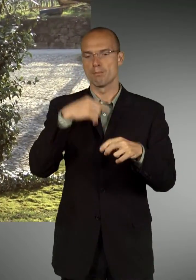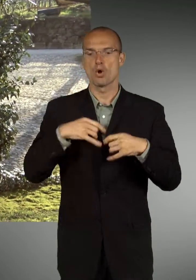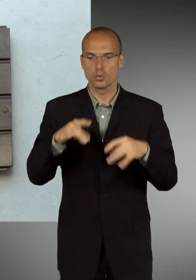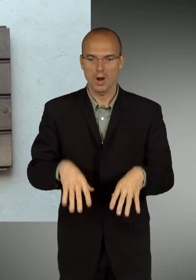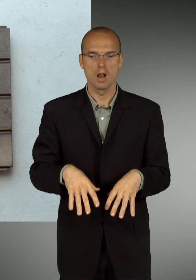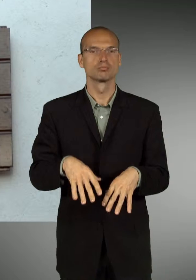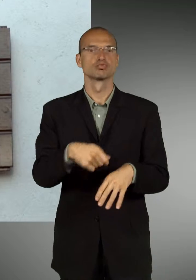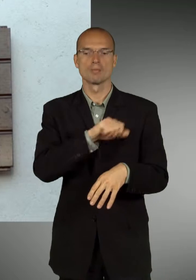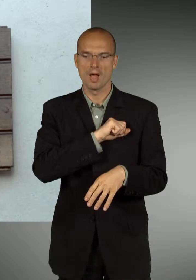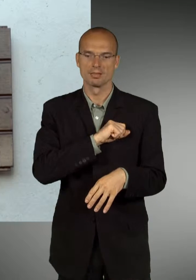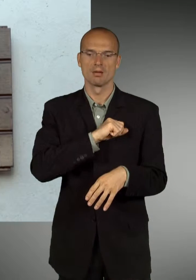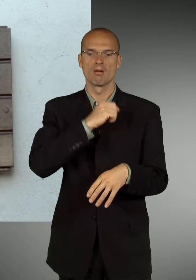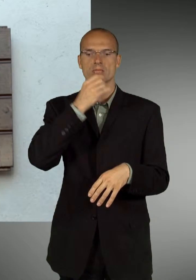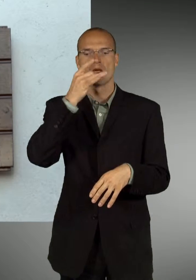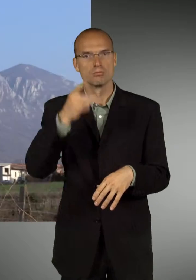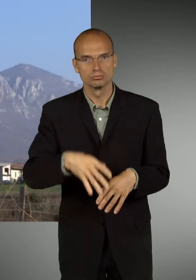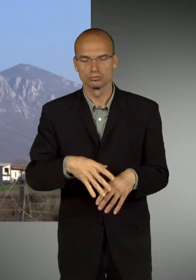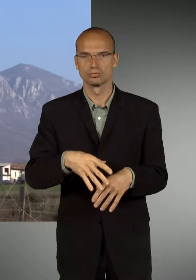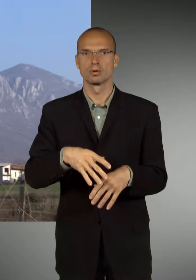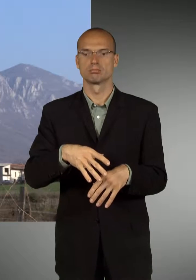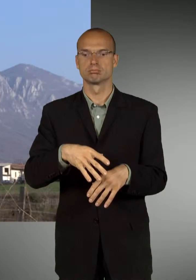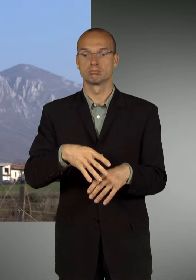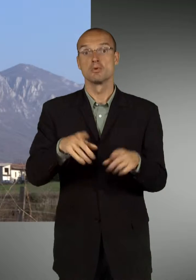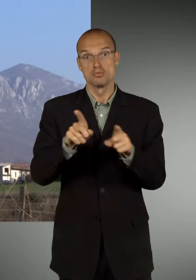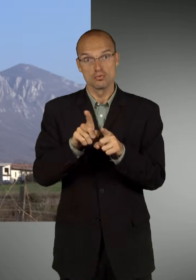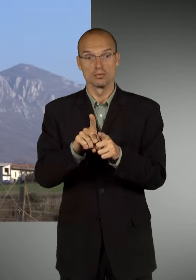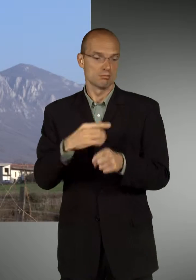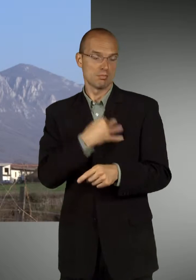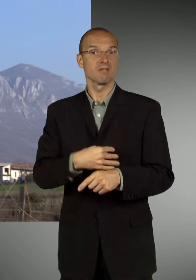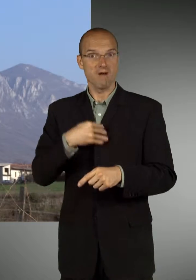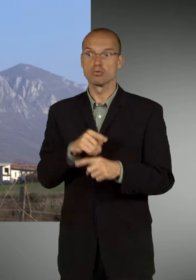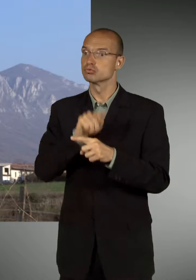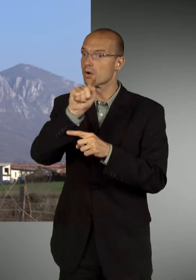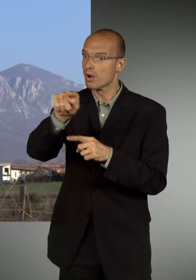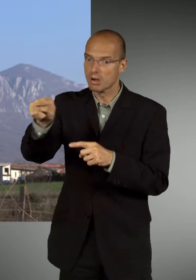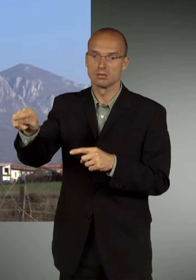ho visitato Austria, Portogallo, Spagna,